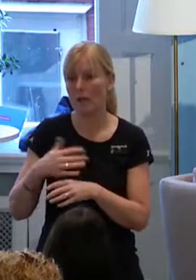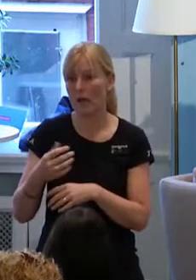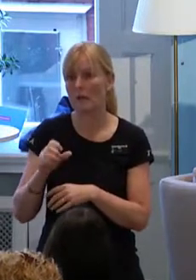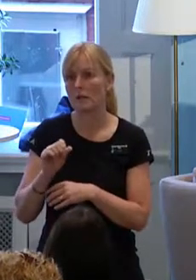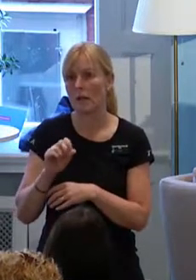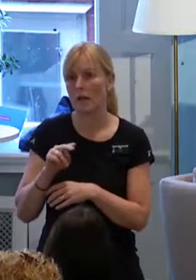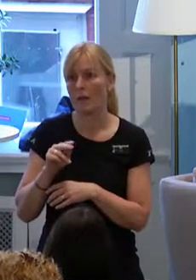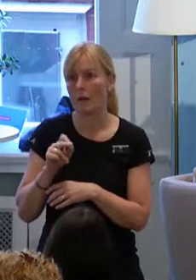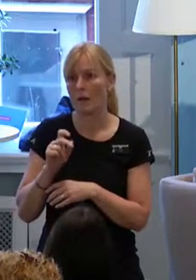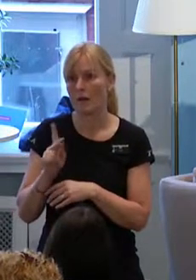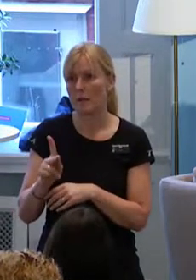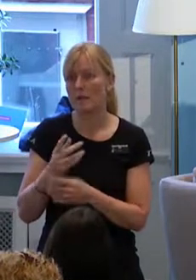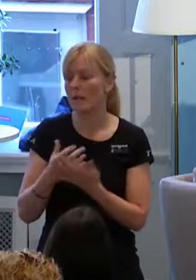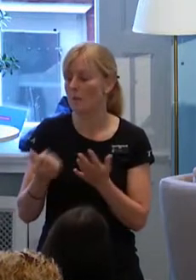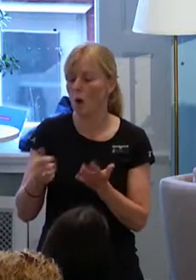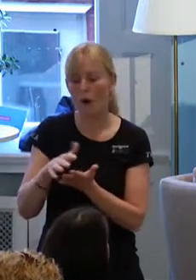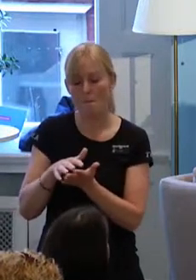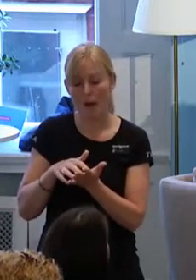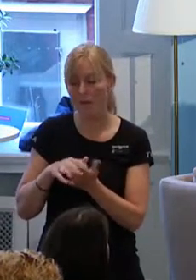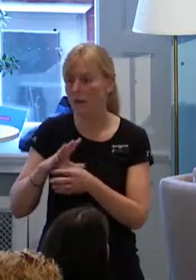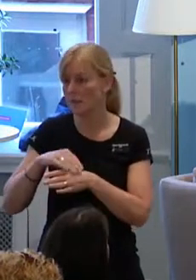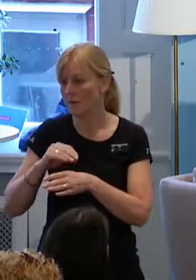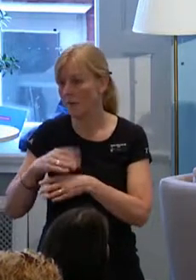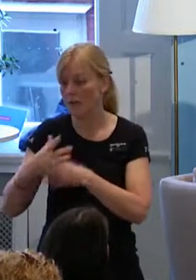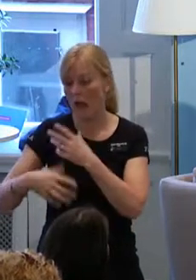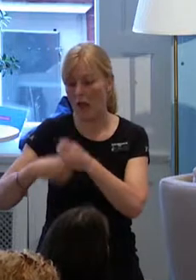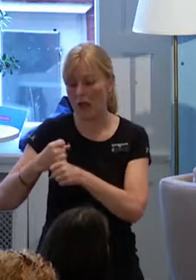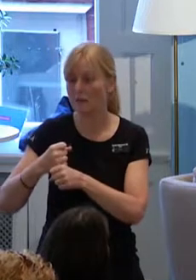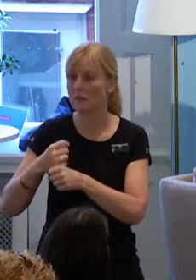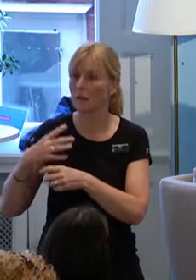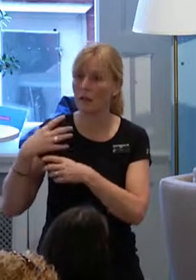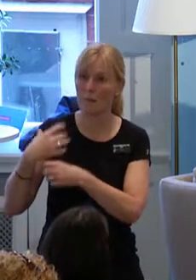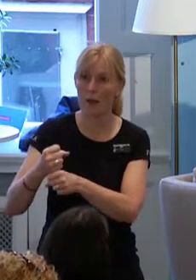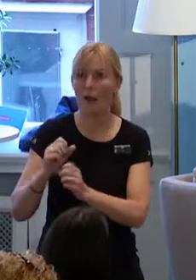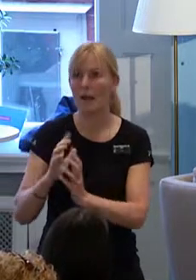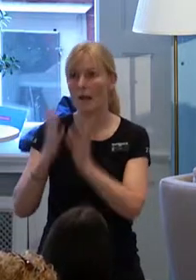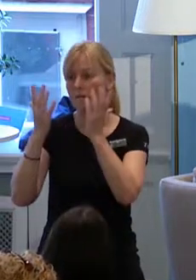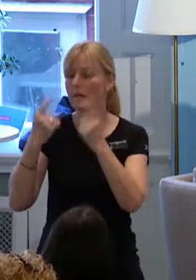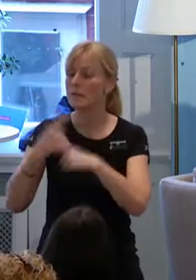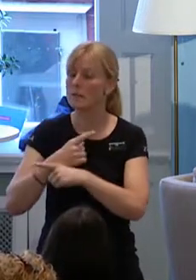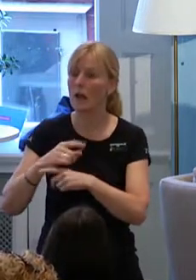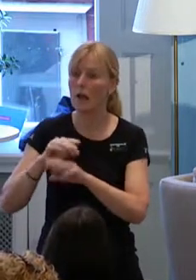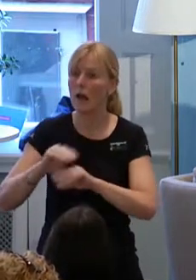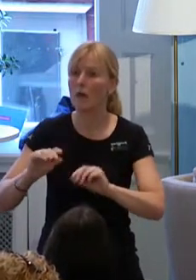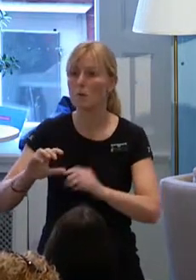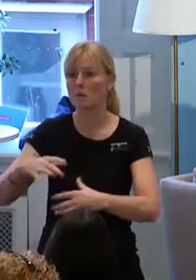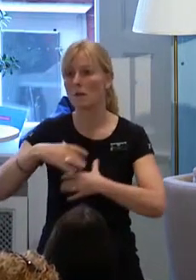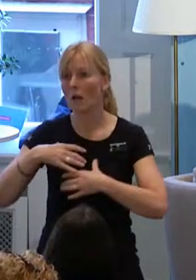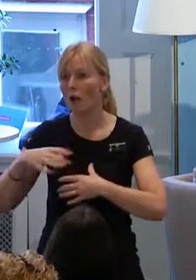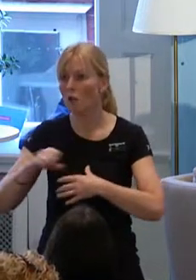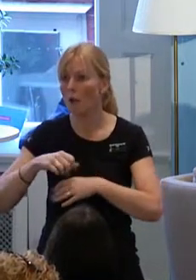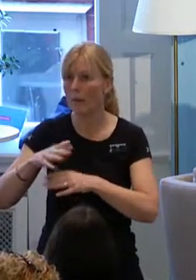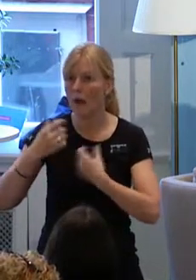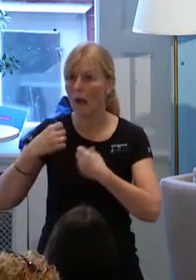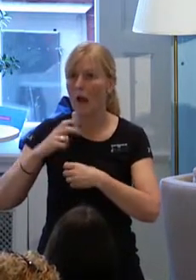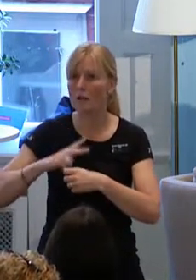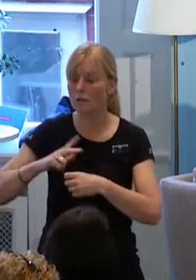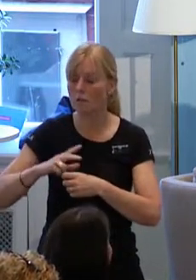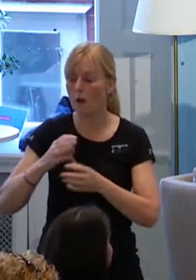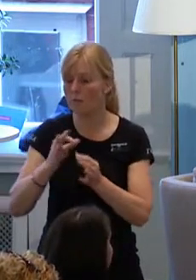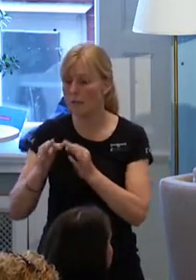Det är inte bara matte, svenska, engelska som man behöver med sig i livet, utan det måste lärare ta ansvar, ha eget driv, se till att